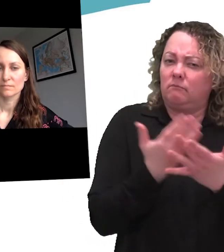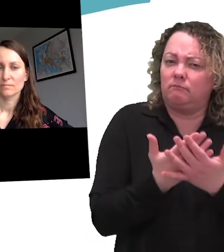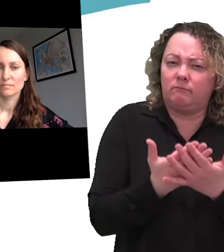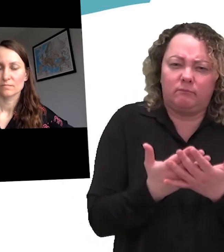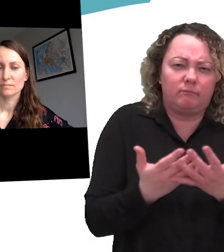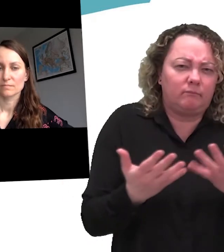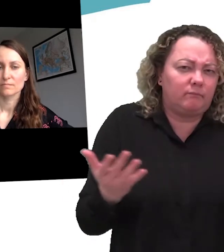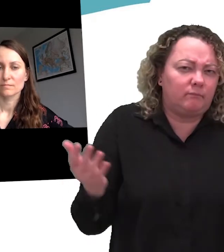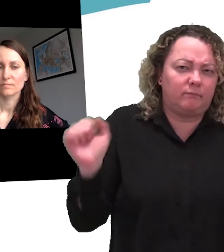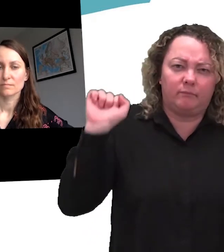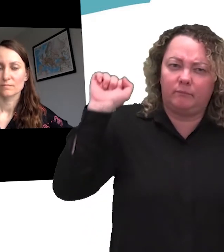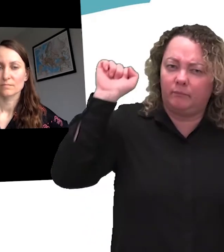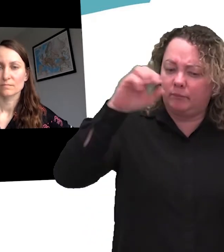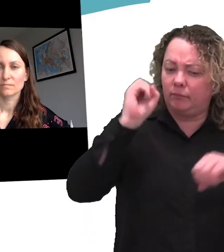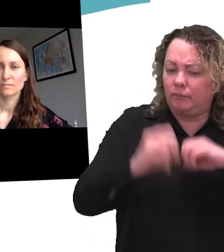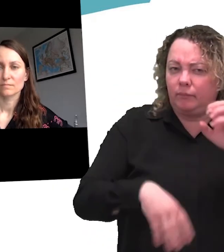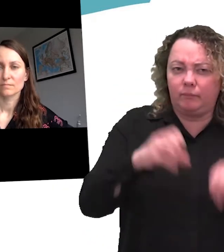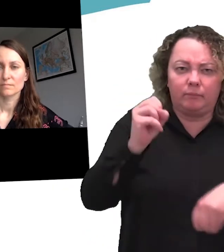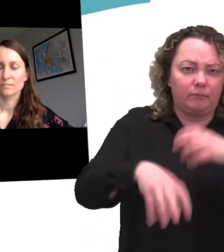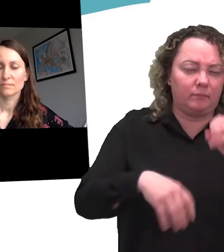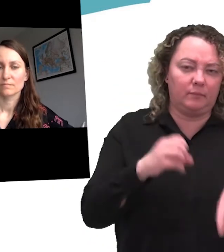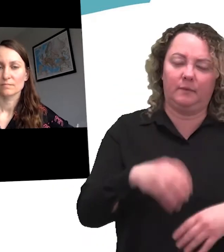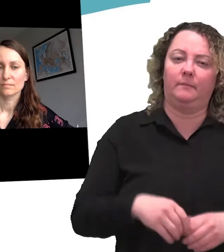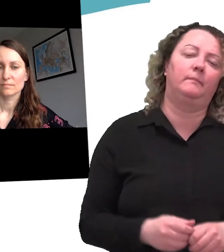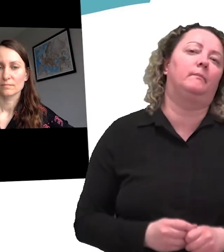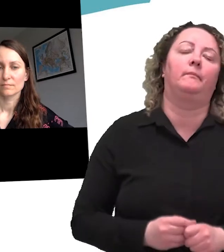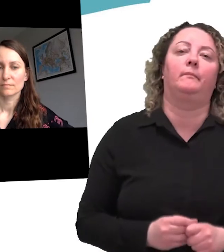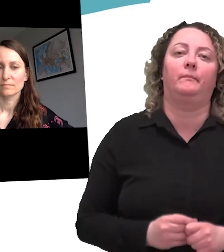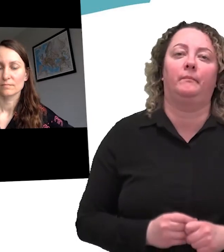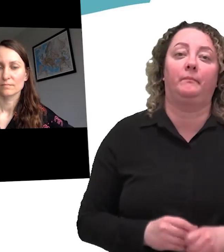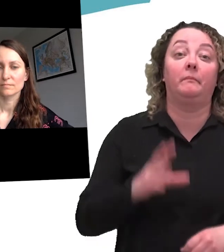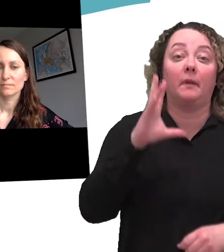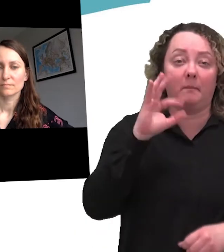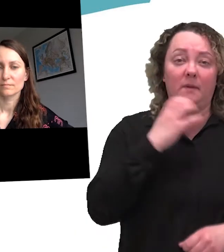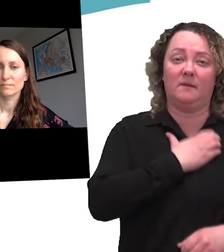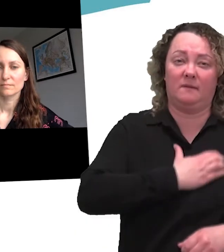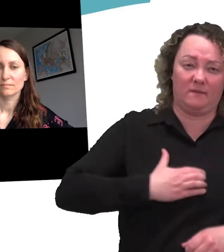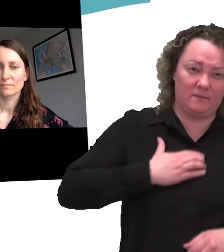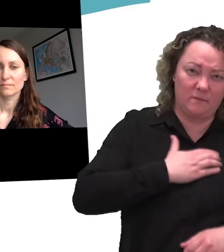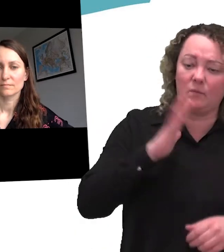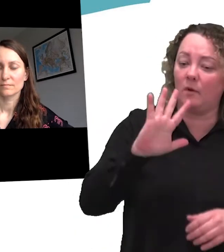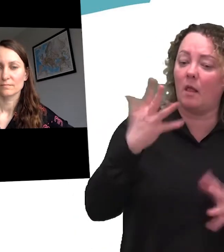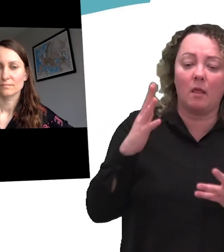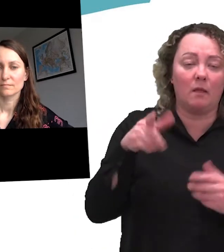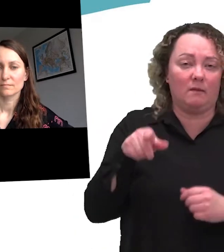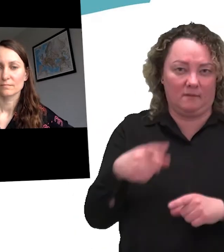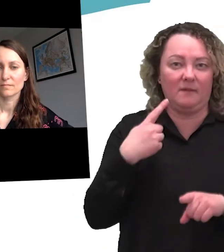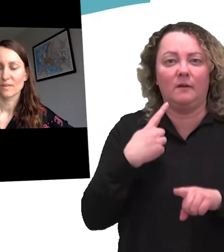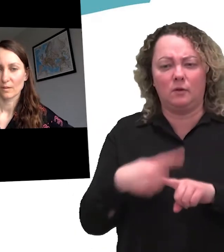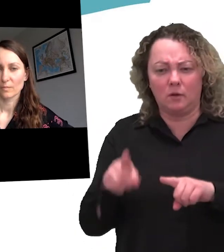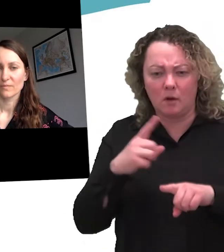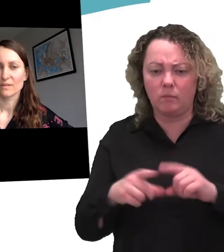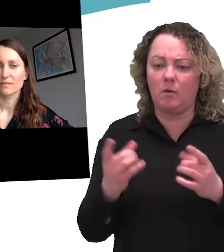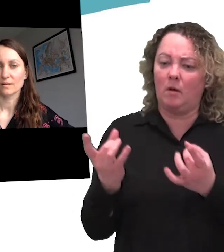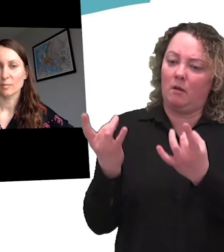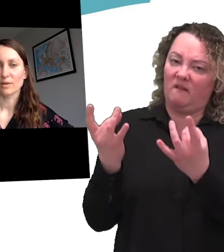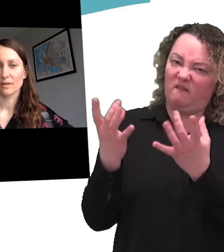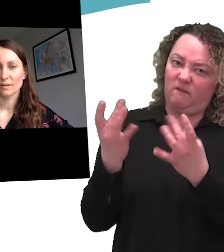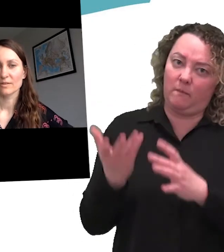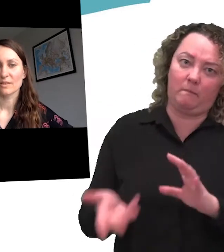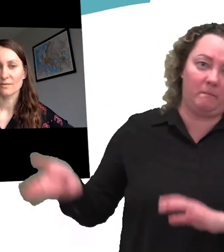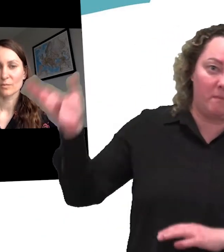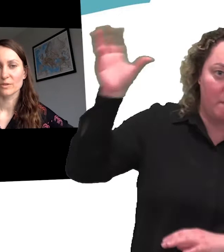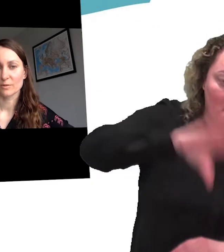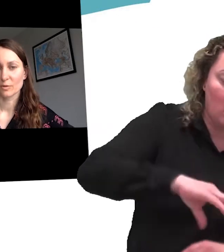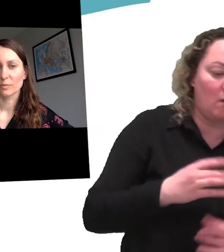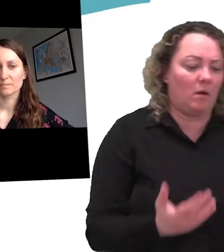įvairiausio garnyro. Svarbu, kad tos daržovės nebūtų pervertos arba perkiptos. Taip, nes tada